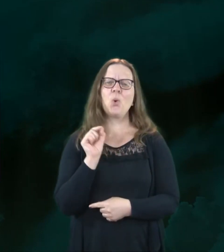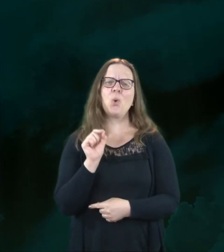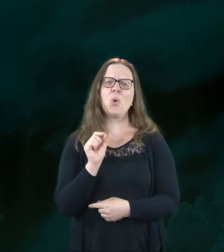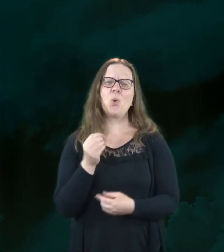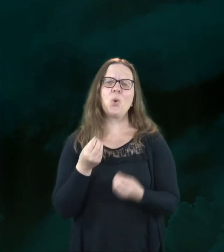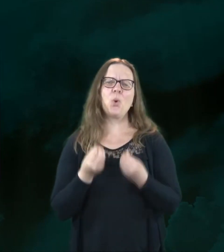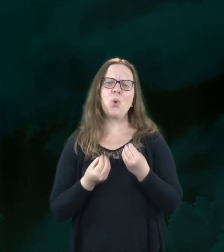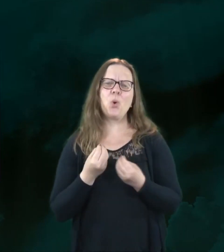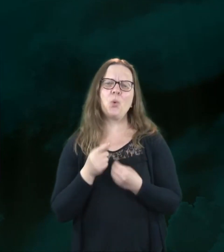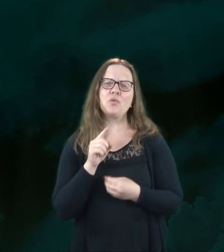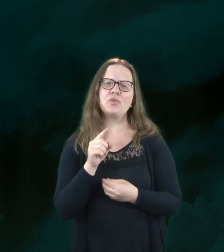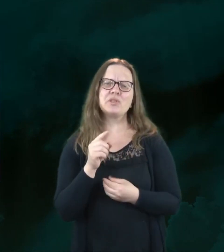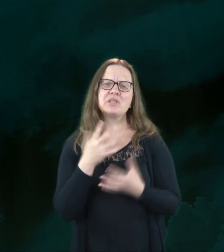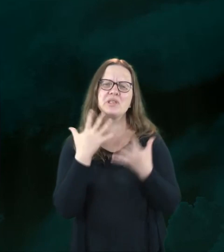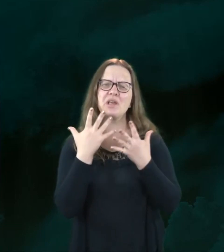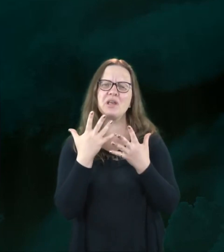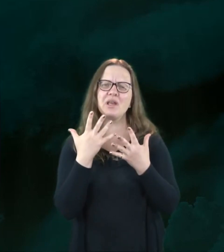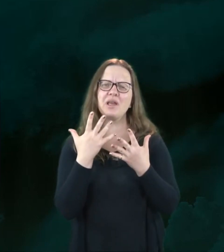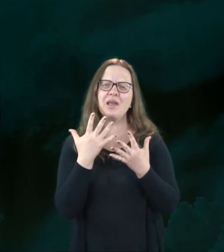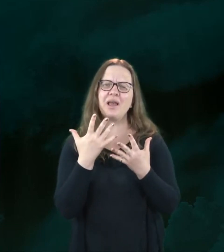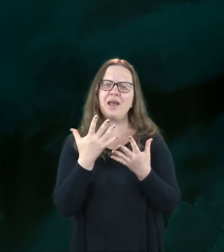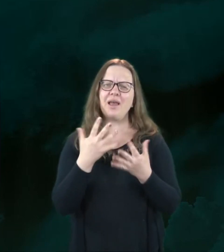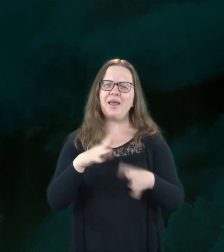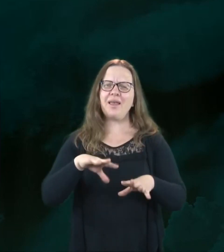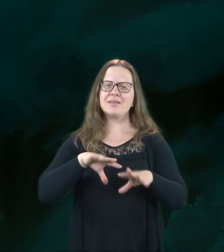Subindo de joelhos, né?